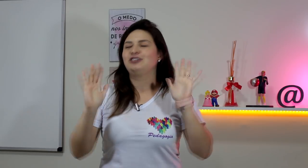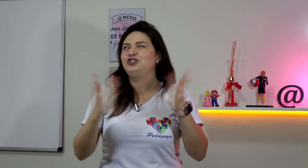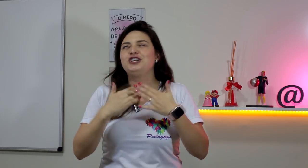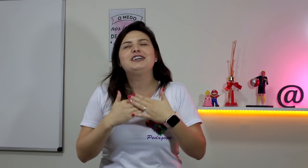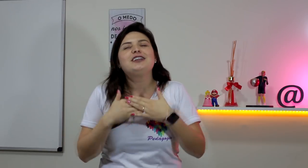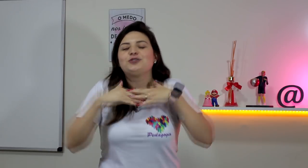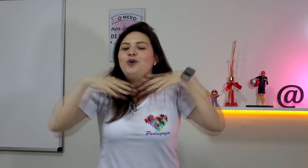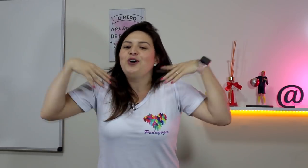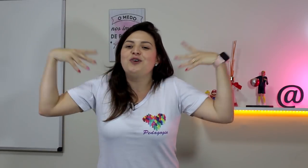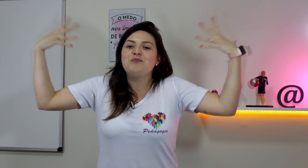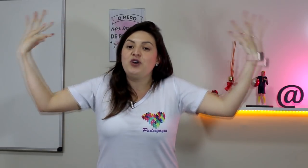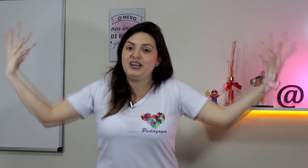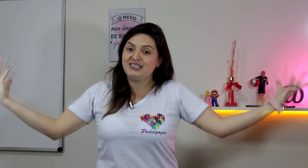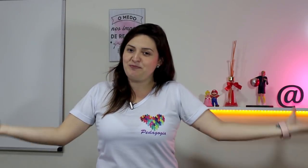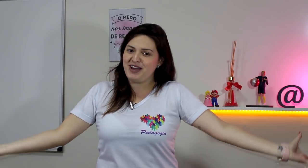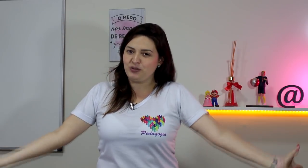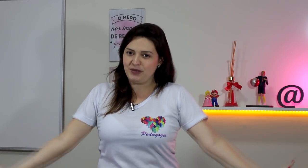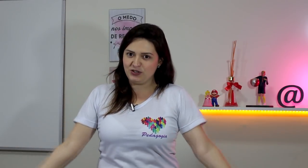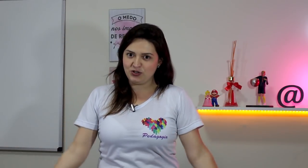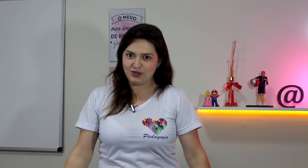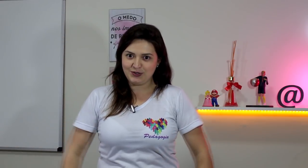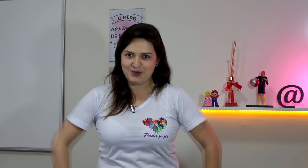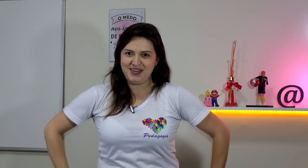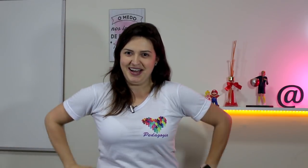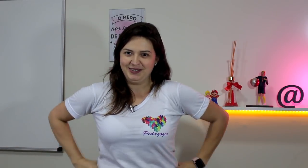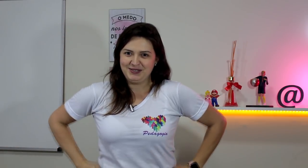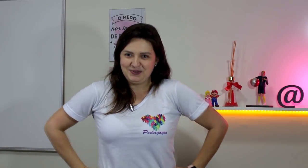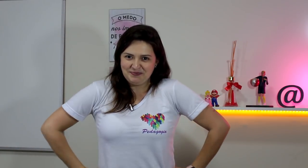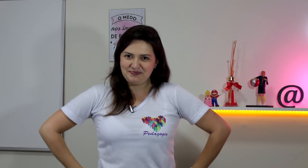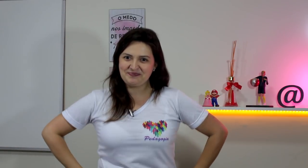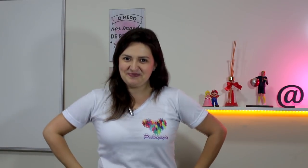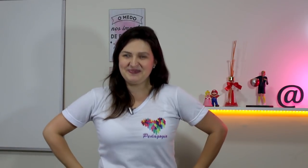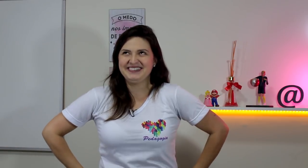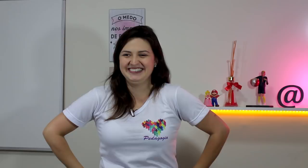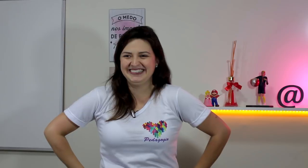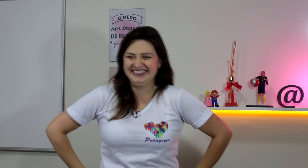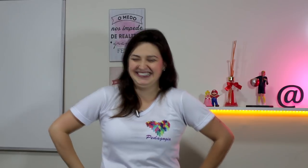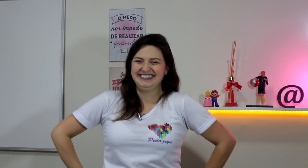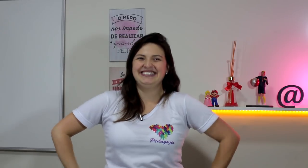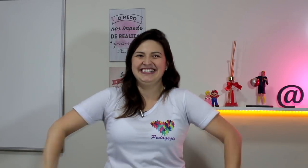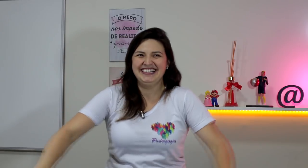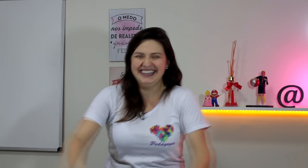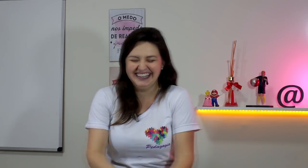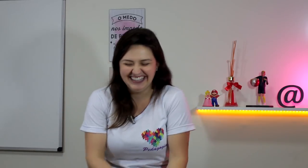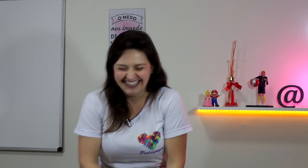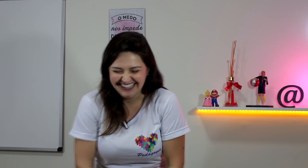gente tem que ter todo amor e respeito pelos nossos cunhados.